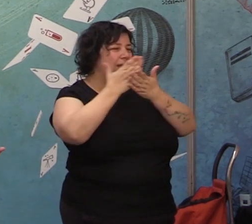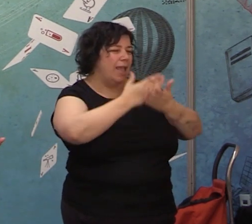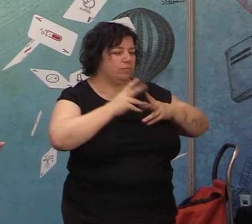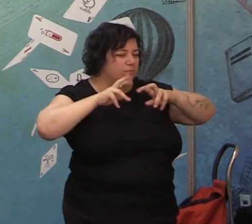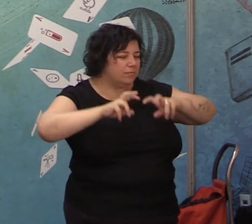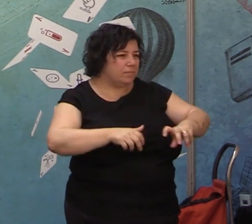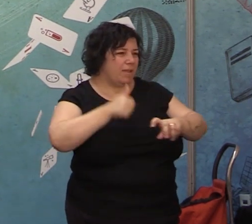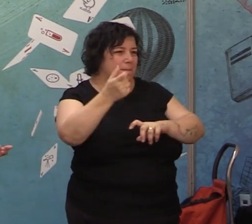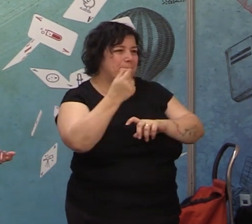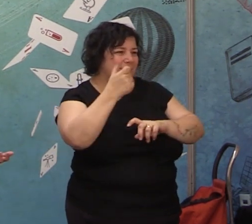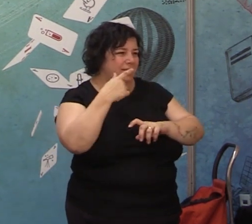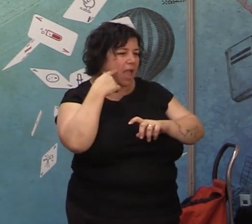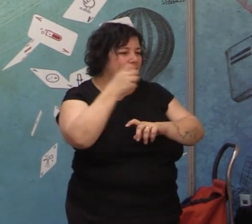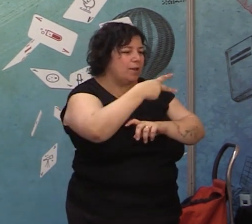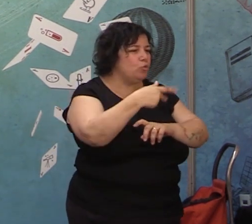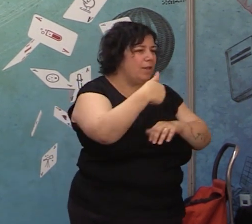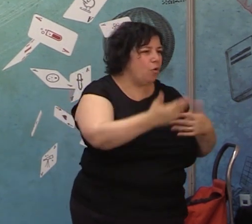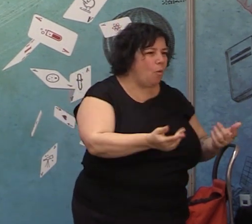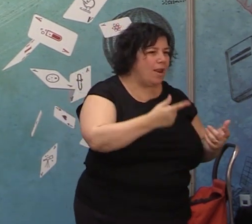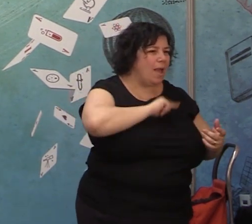sientan a las mujeres y qué resultados tenemos.